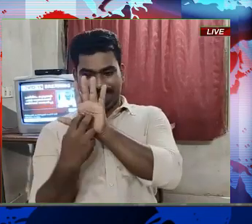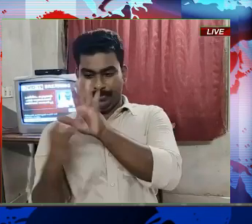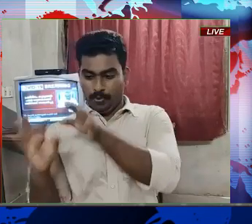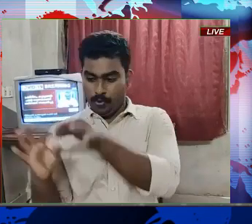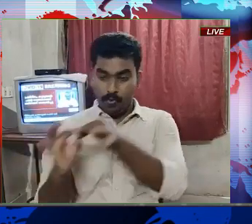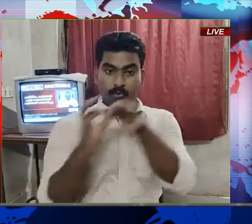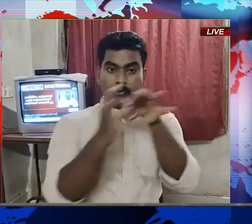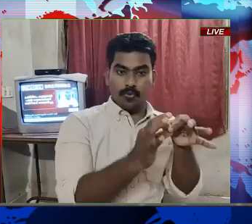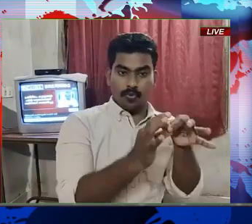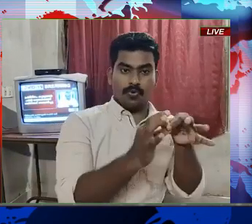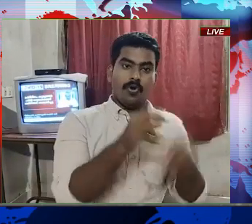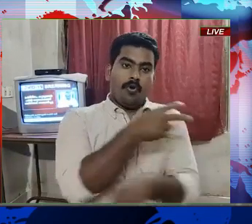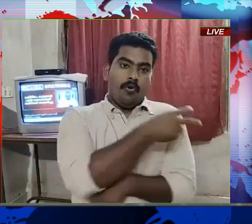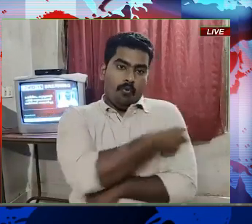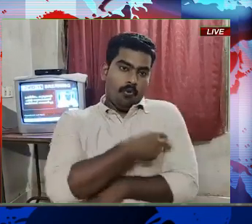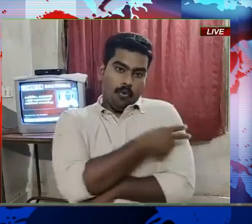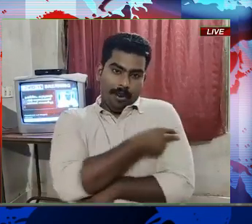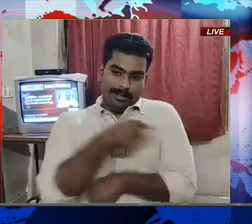2,70,913 പേർക്ക്